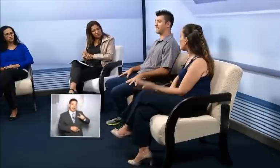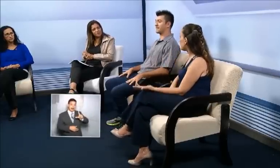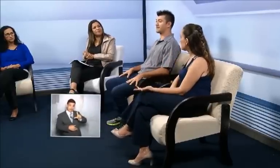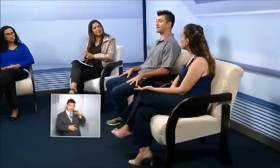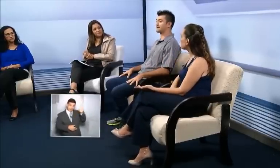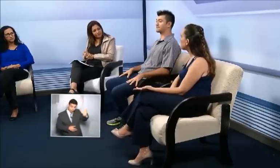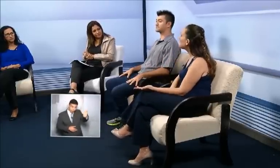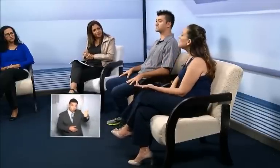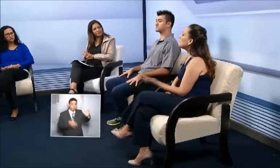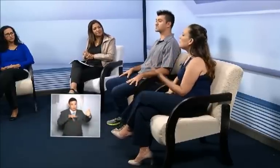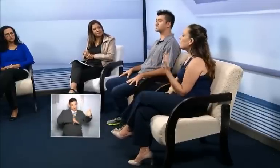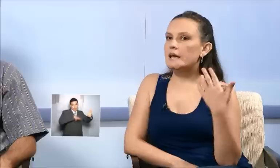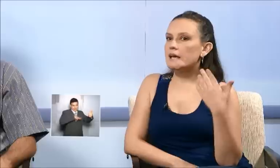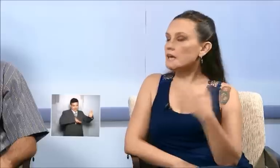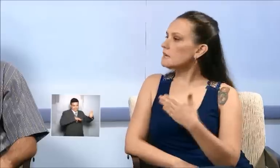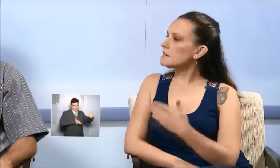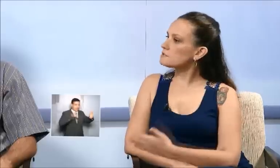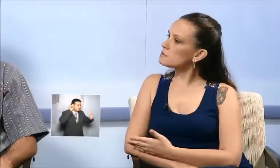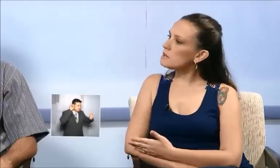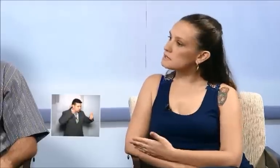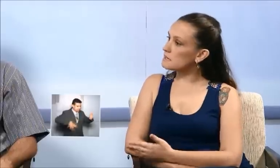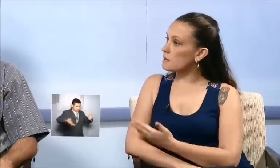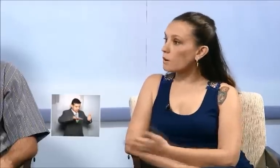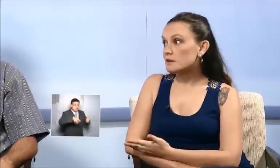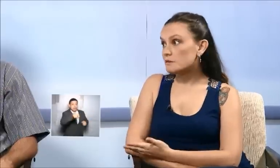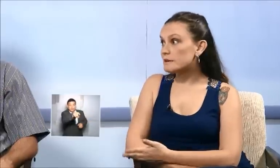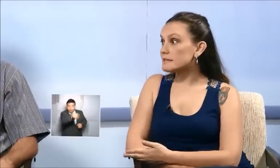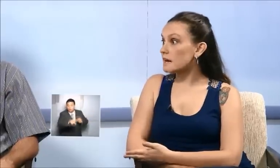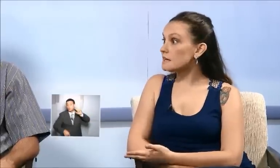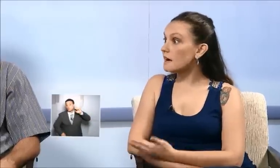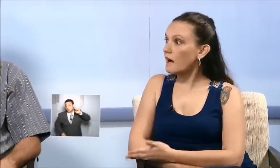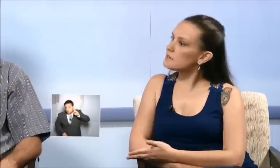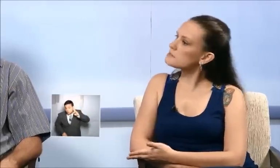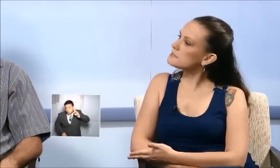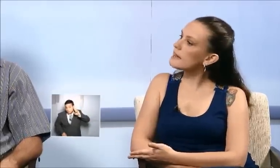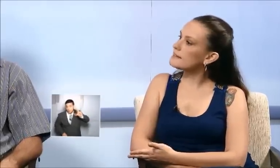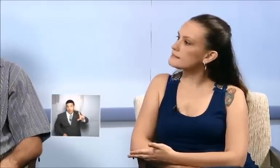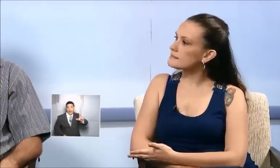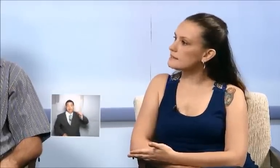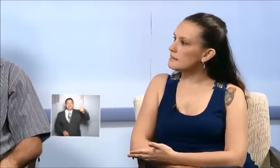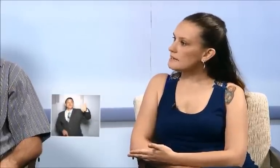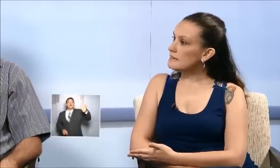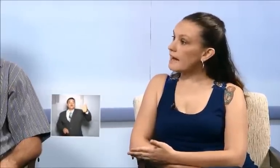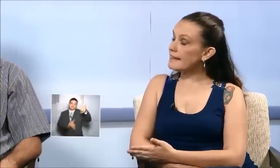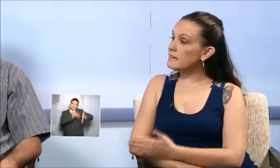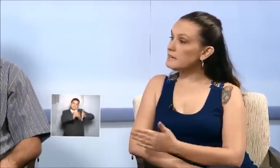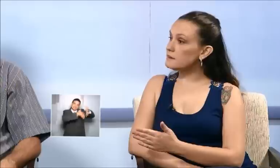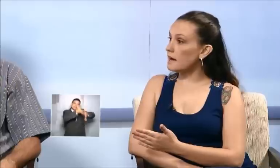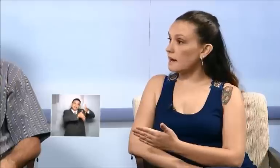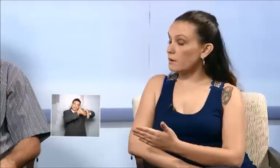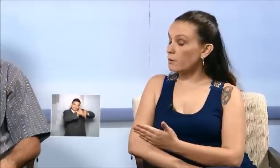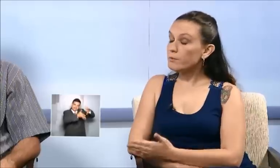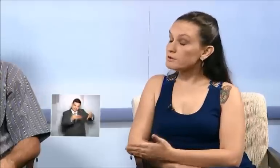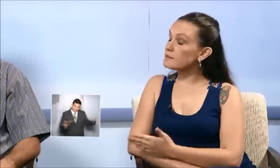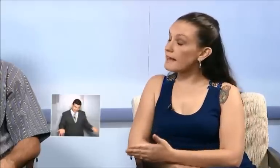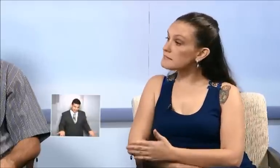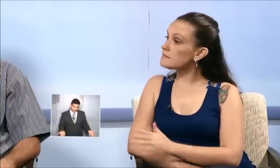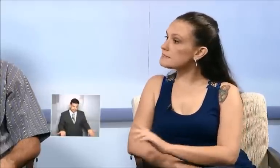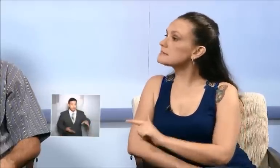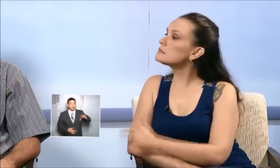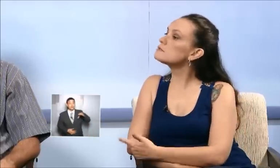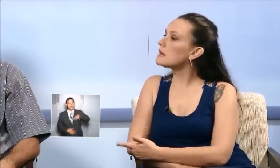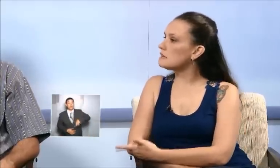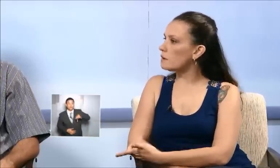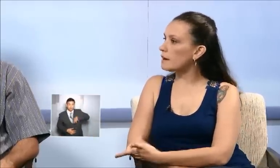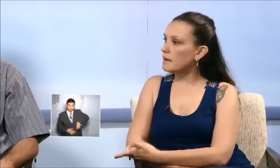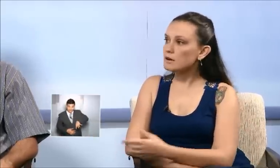oral falado, né? Ele que é surdo, ele tem que ter como língua materna a língua de sinais. E aí o português vai ser